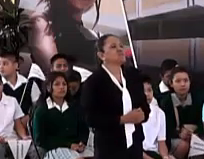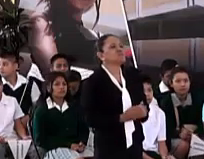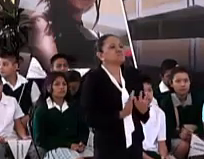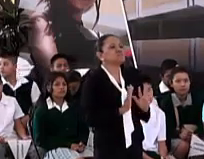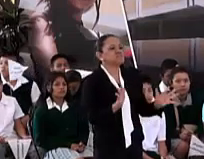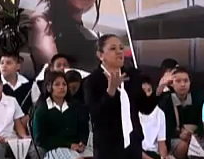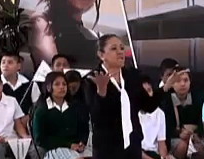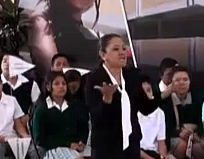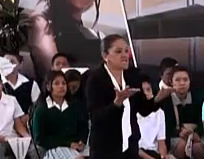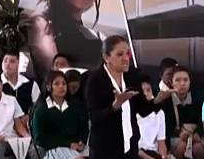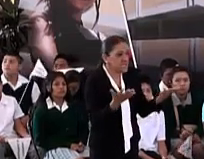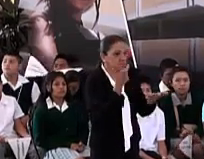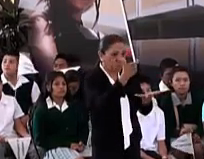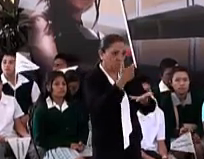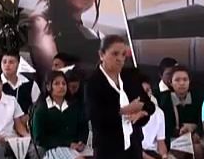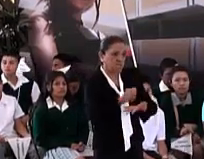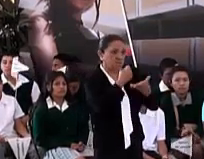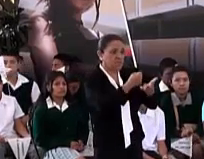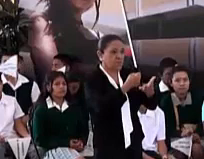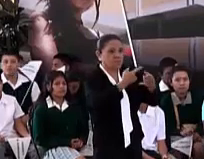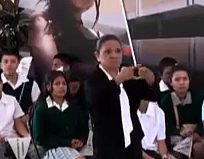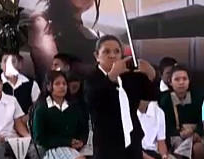hemos hecho una inversión histórica.